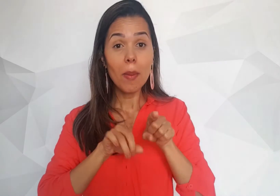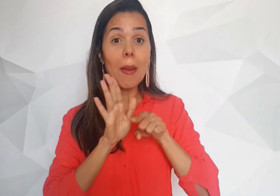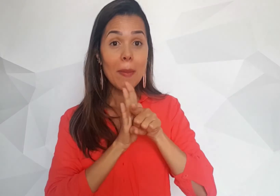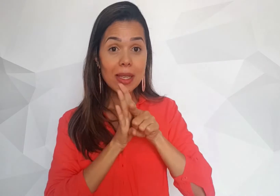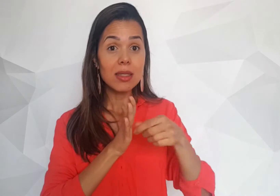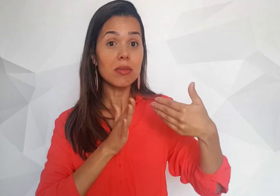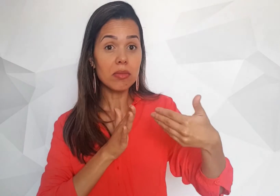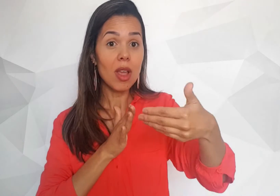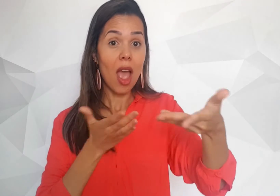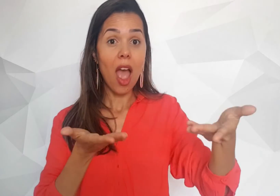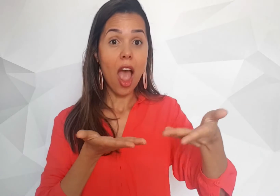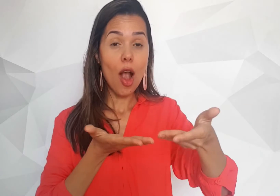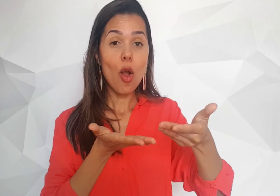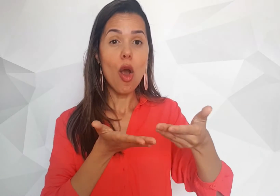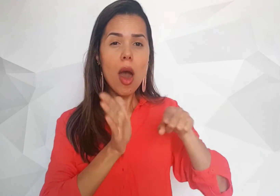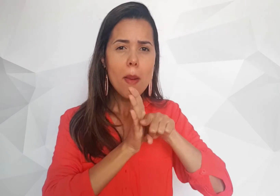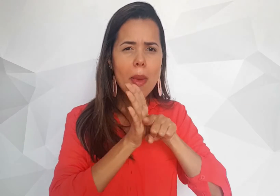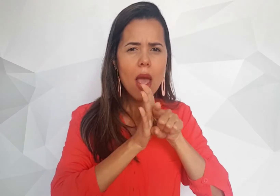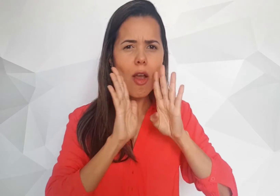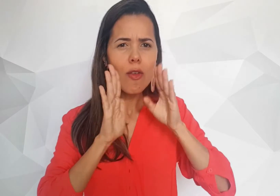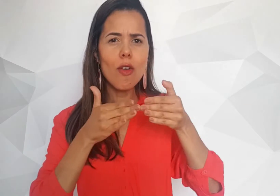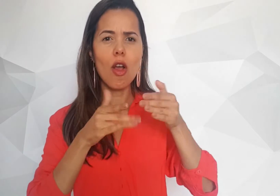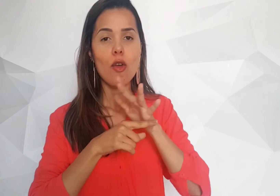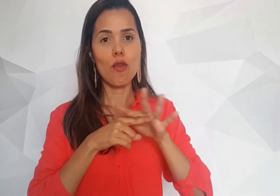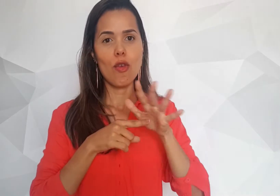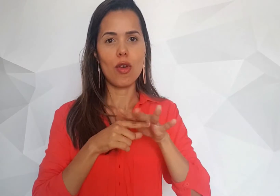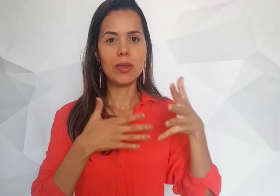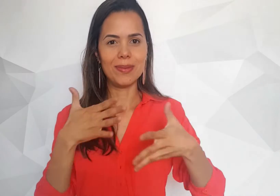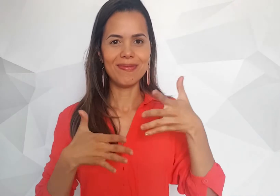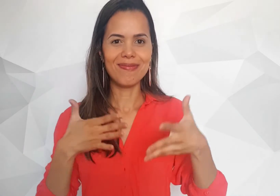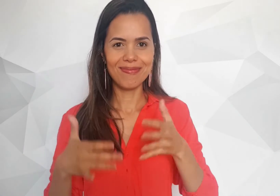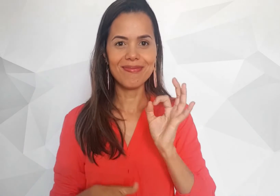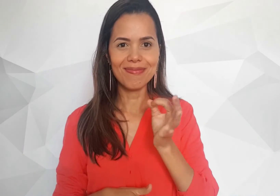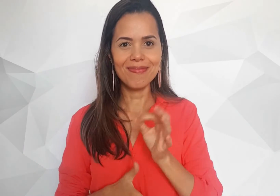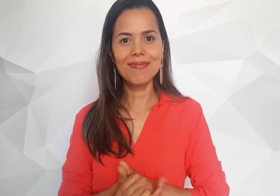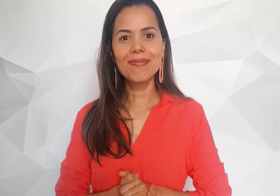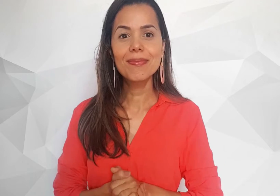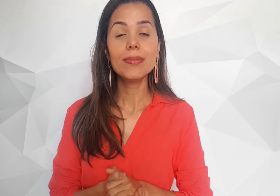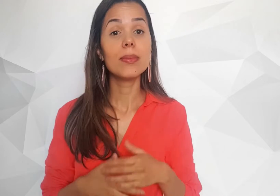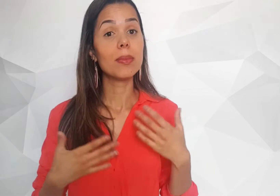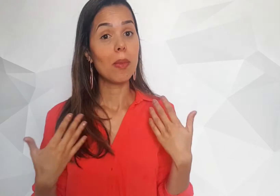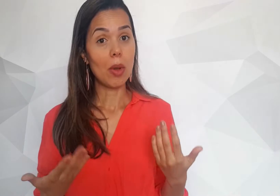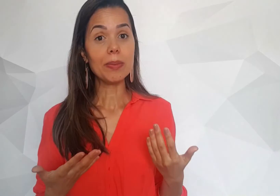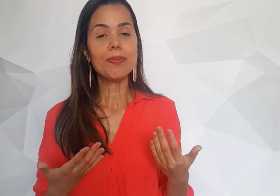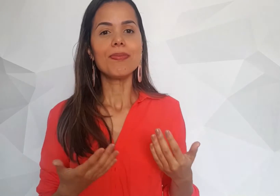em desenvolvimento no contexto atual de pesquisas realizadas em línguas de sinais.